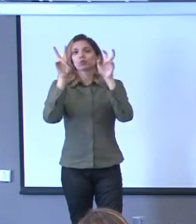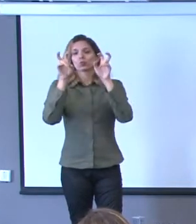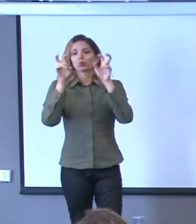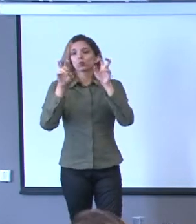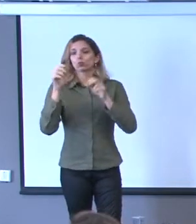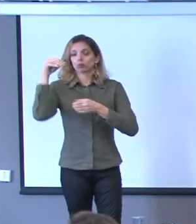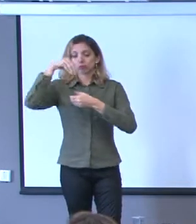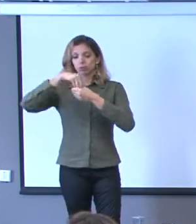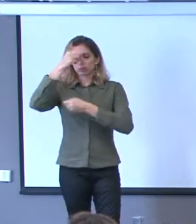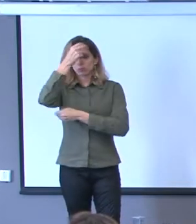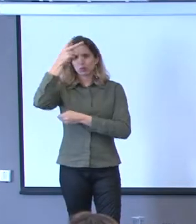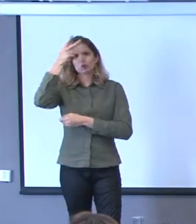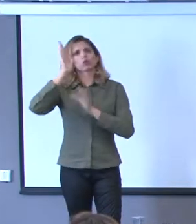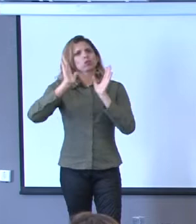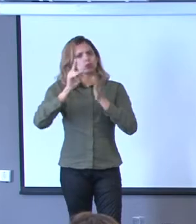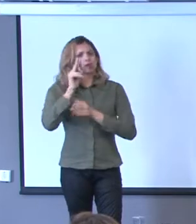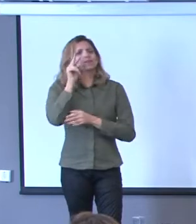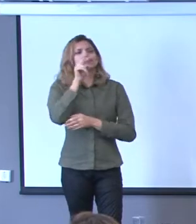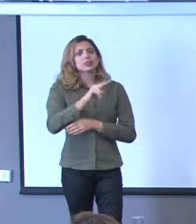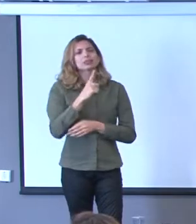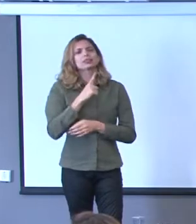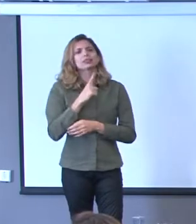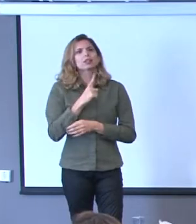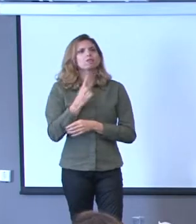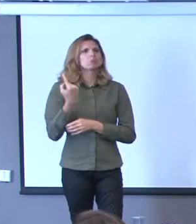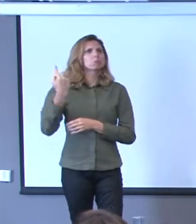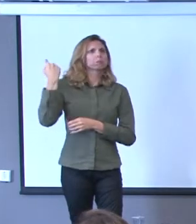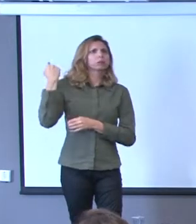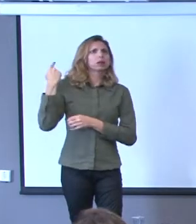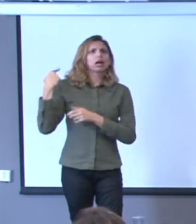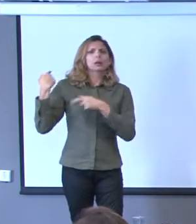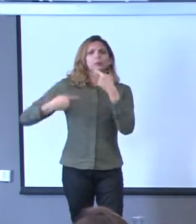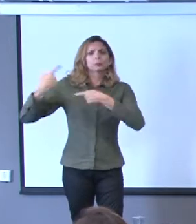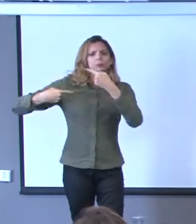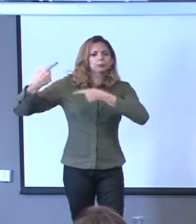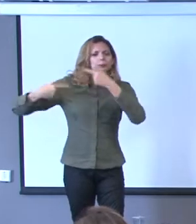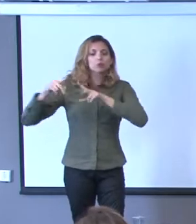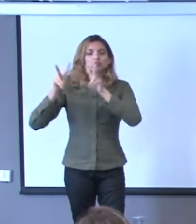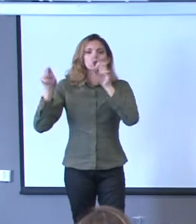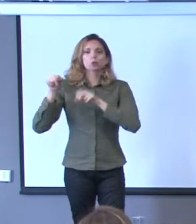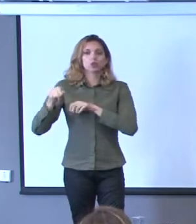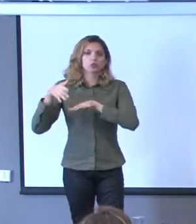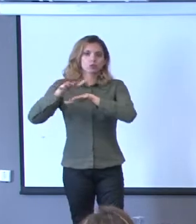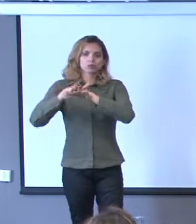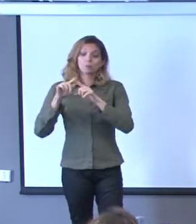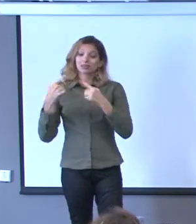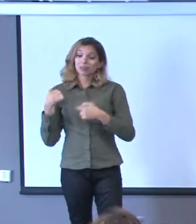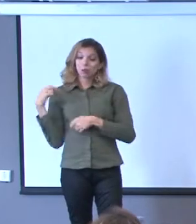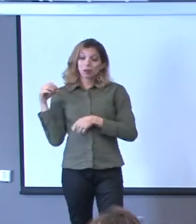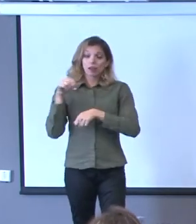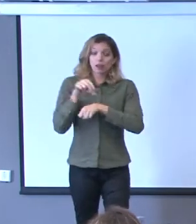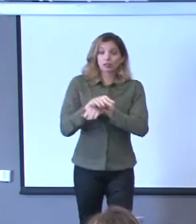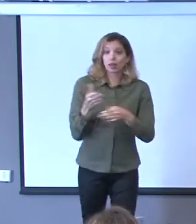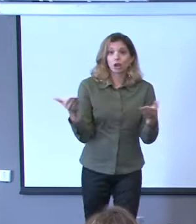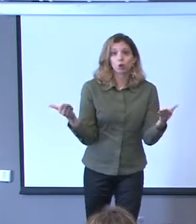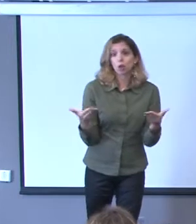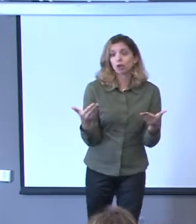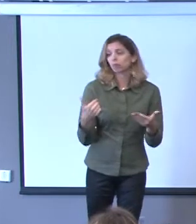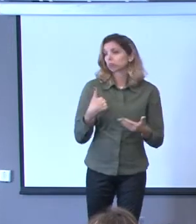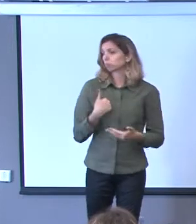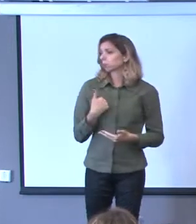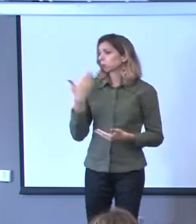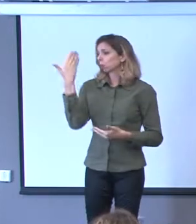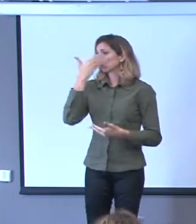Na prefeitura, eu até vi que eu acho que teve um ano de debates que se passou, mas eu que acabei de entrar lá, já não participei